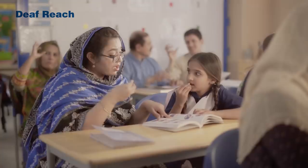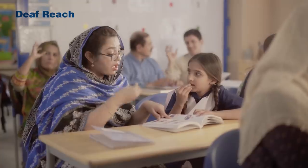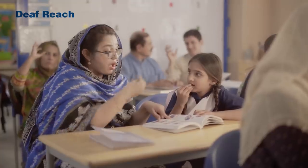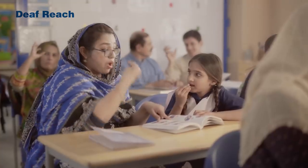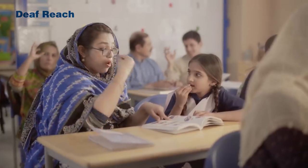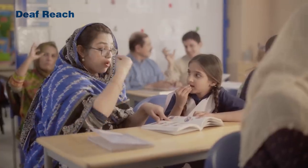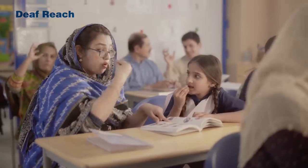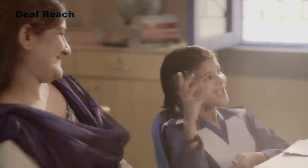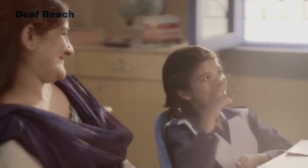सीख रहे हैं